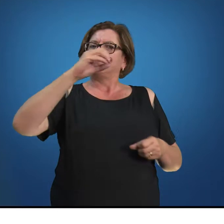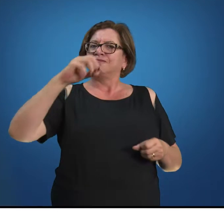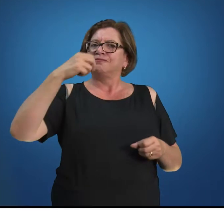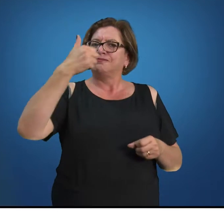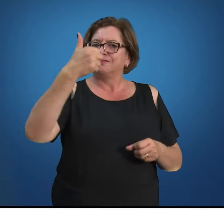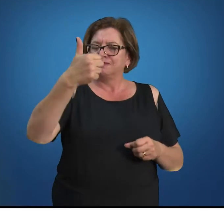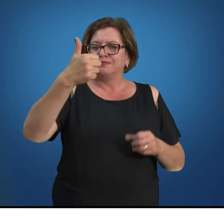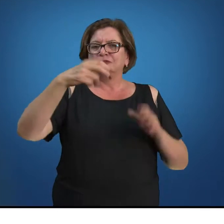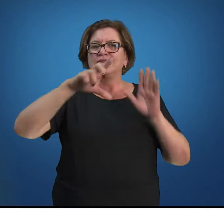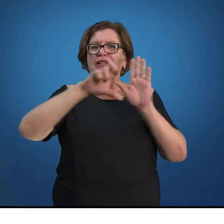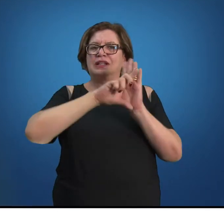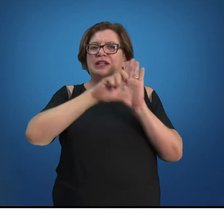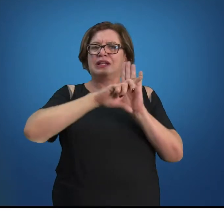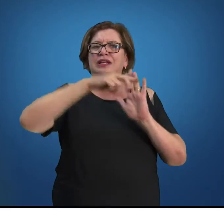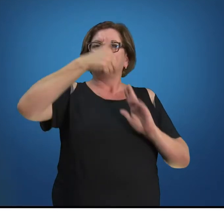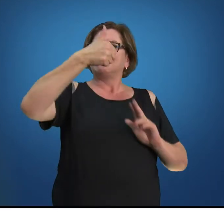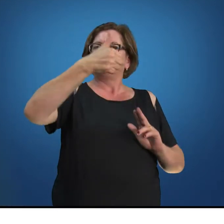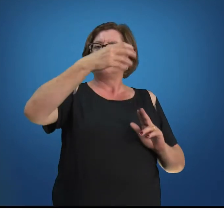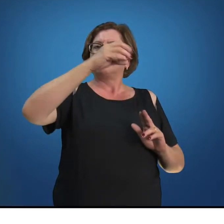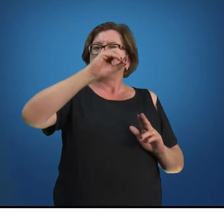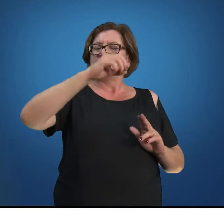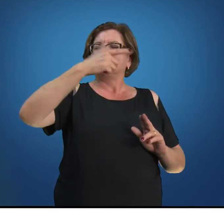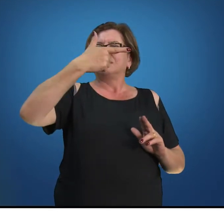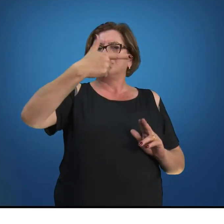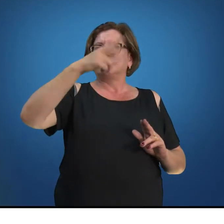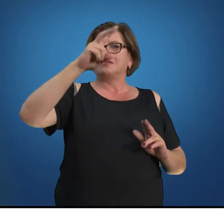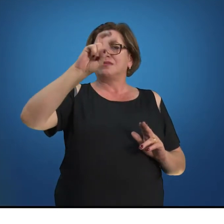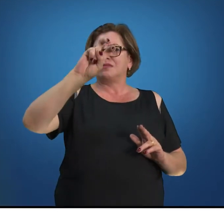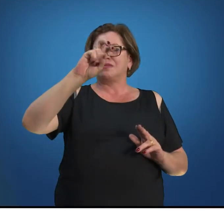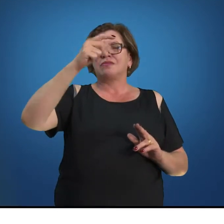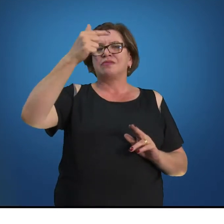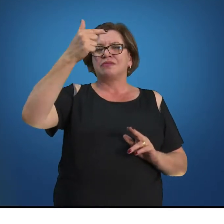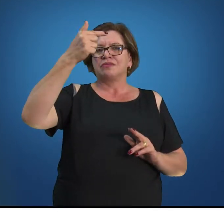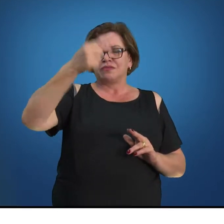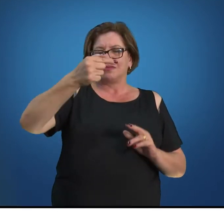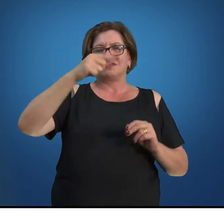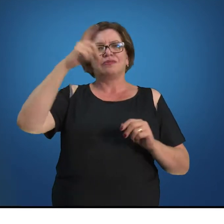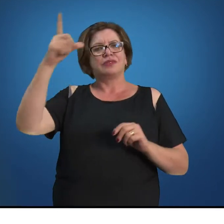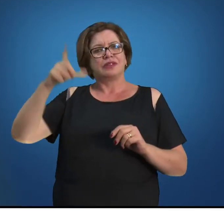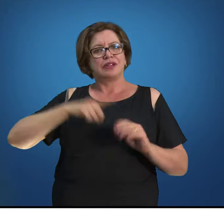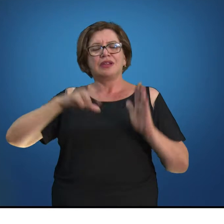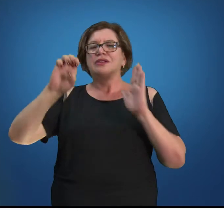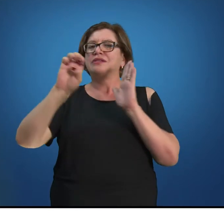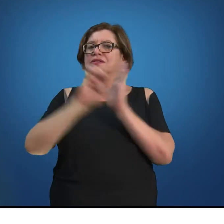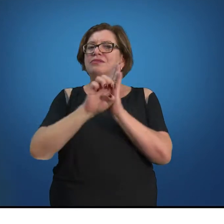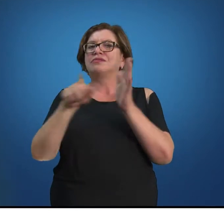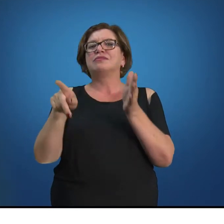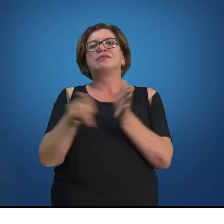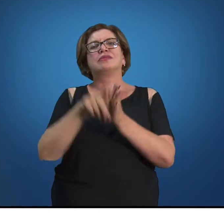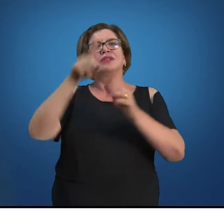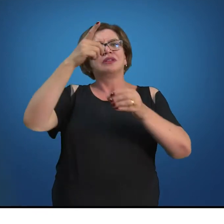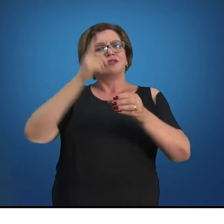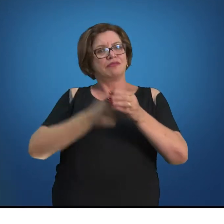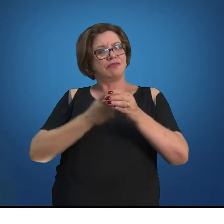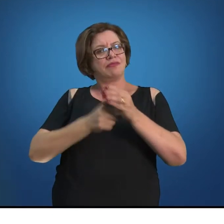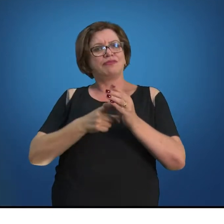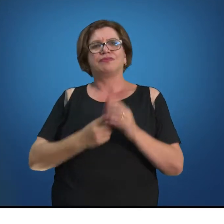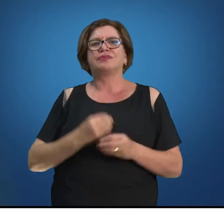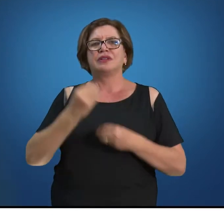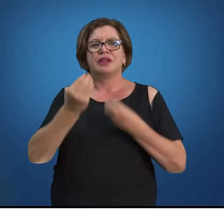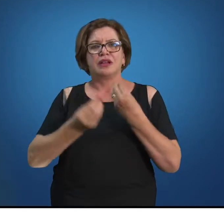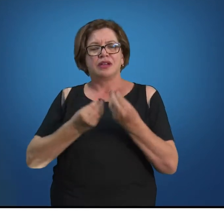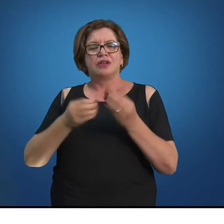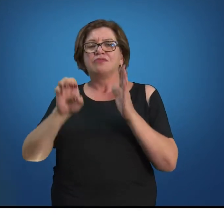a Lei Federal 10.257 ocorreu a aprovação do Estatuto da Cidade. E